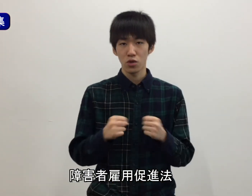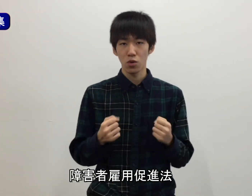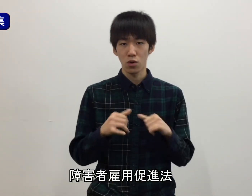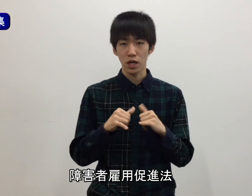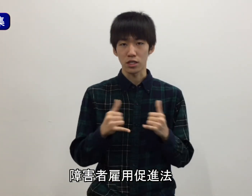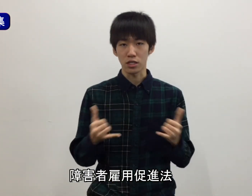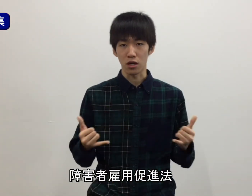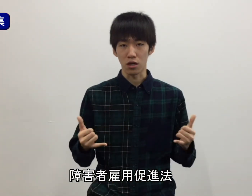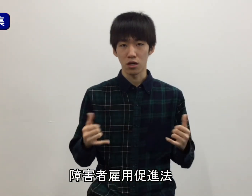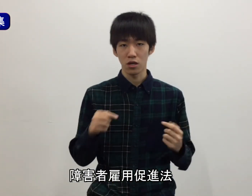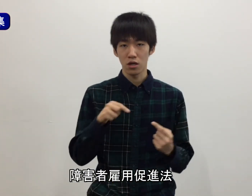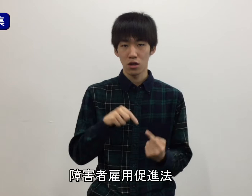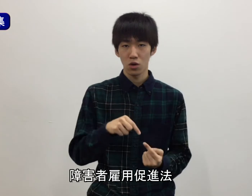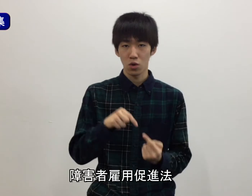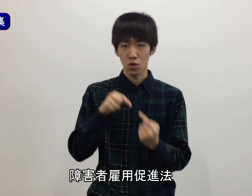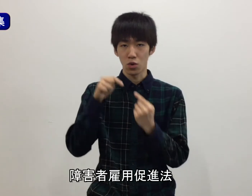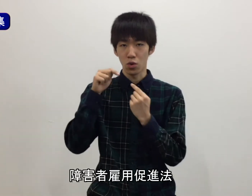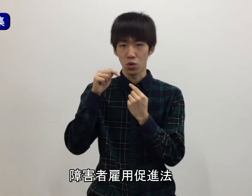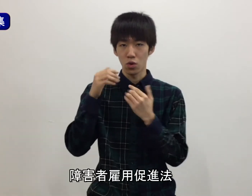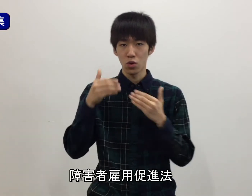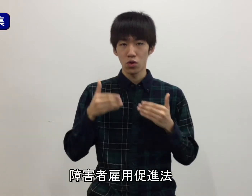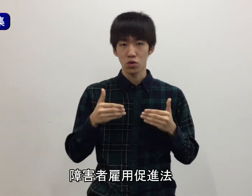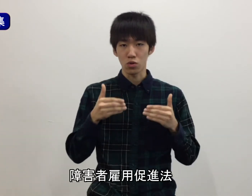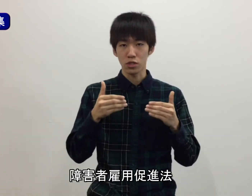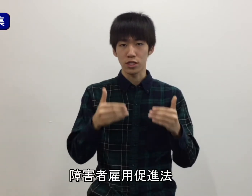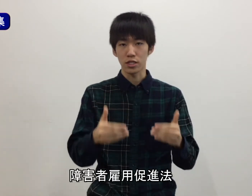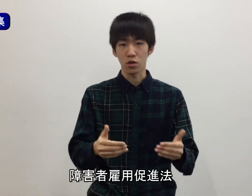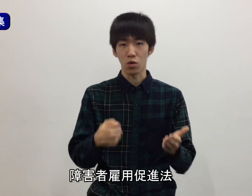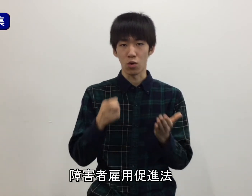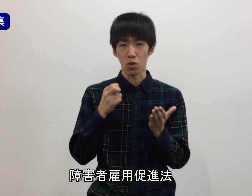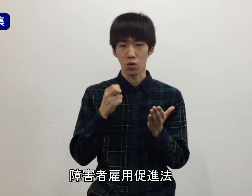障害者雇用促進法